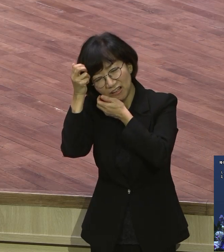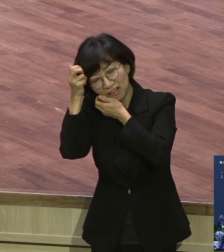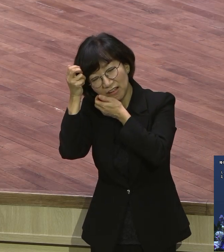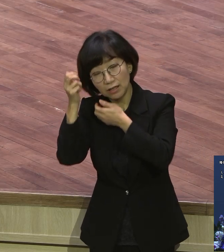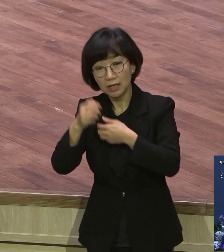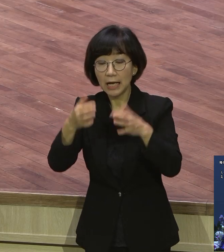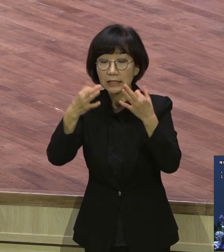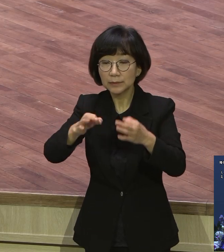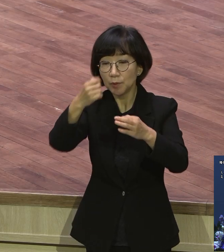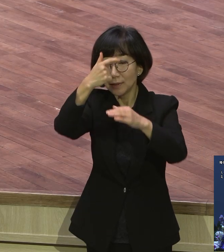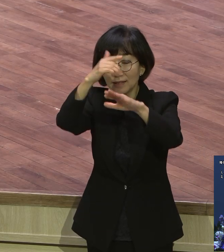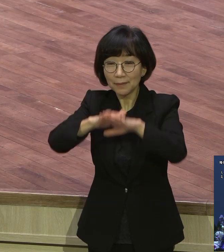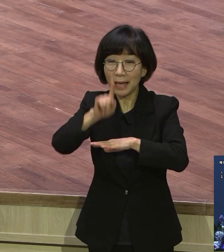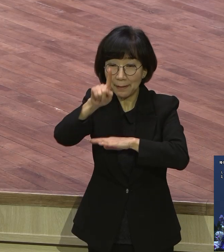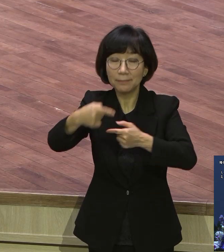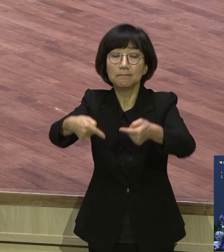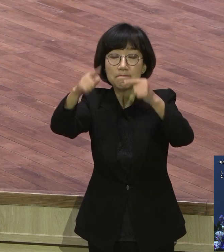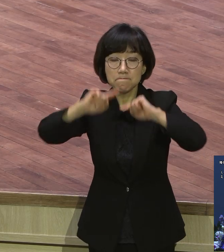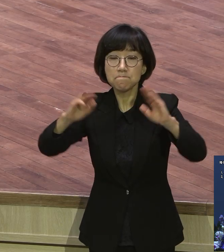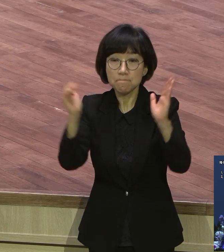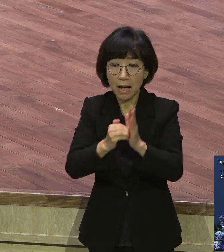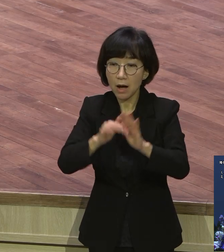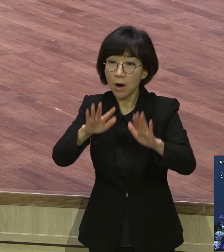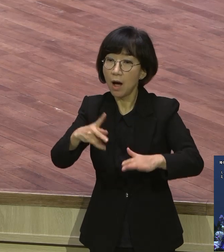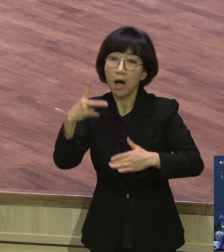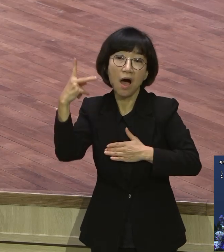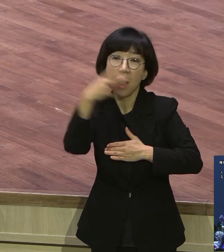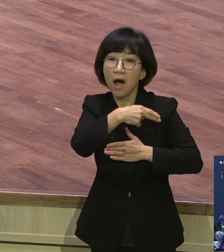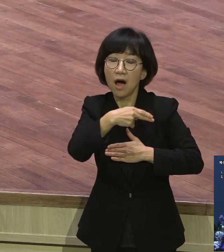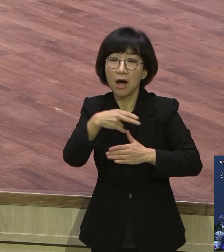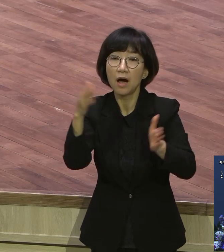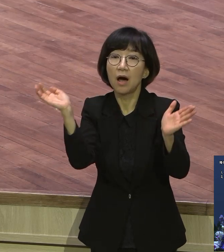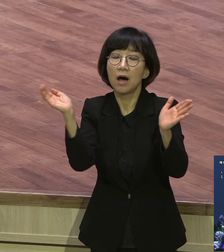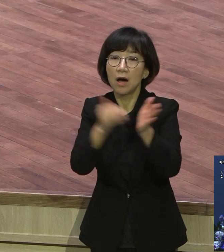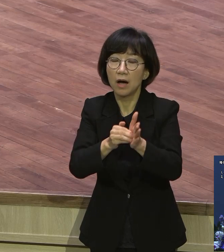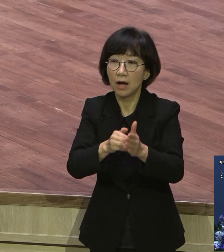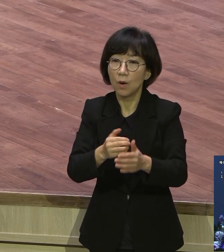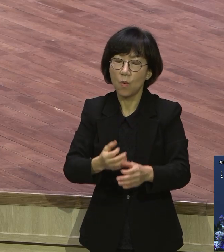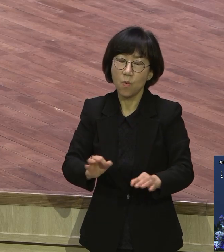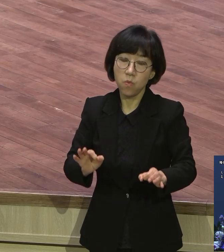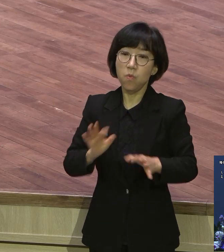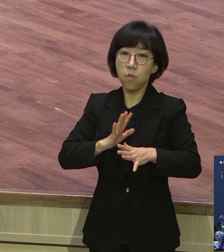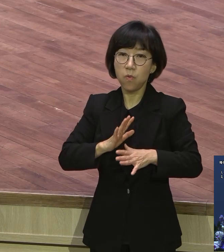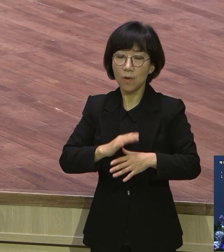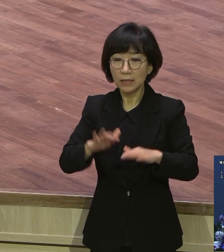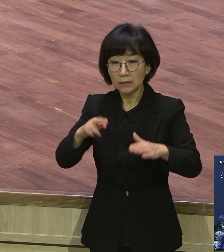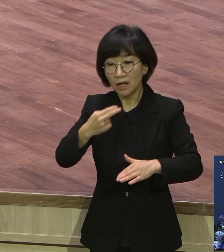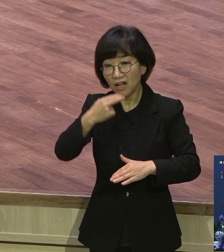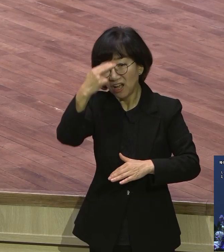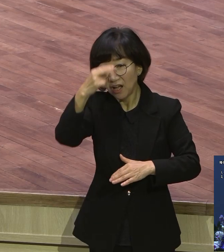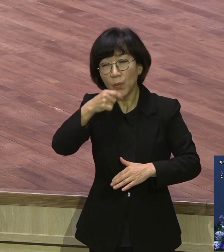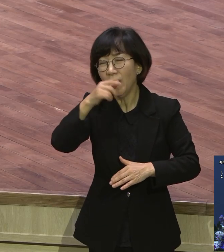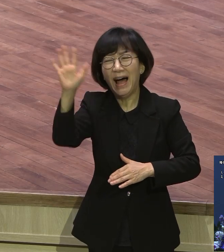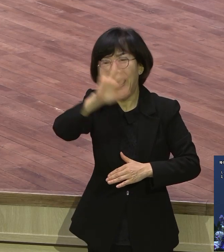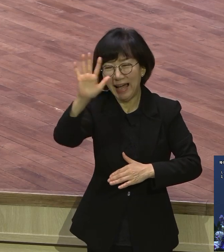치유돼야 그날로 지금 한 방울도 못 마신다 안 합니까 하나님이